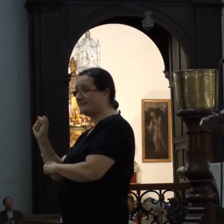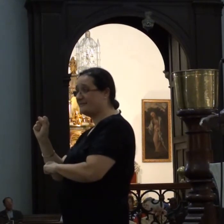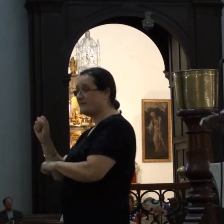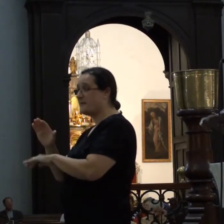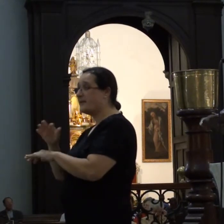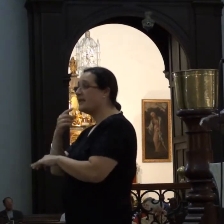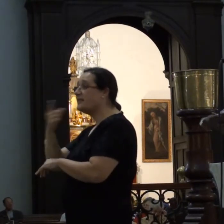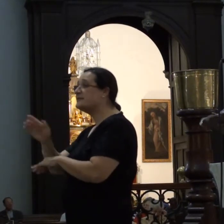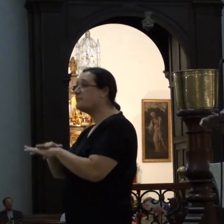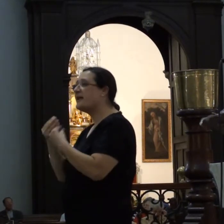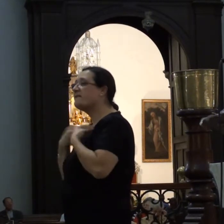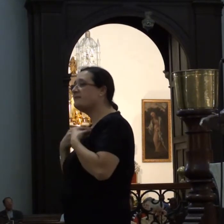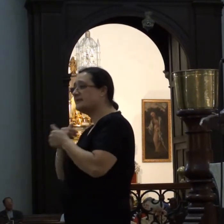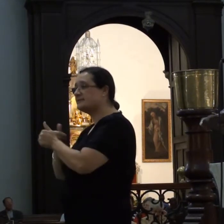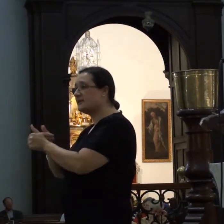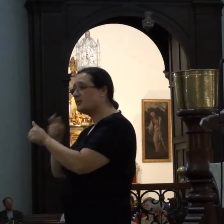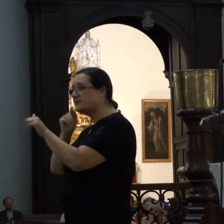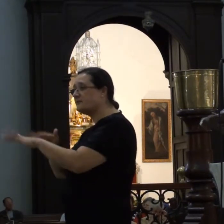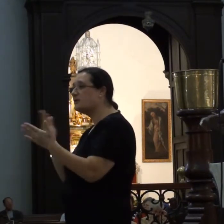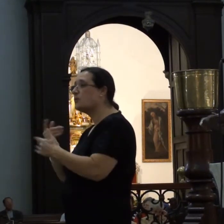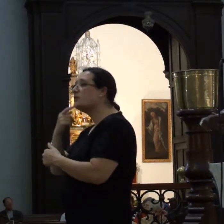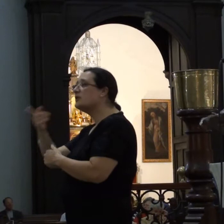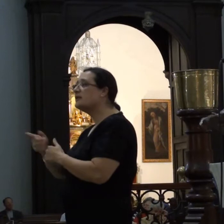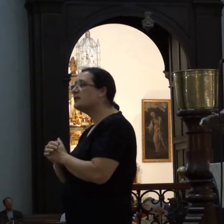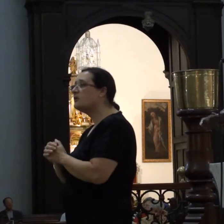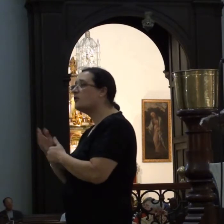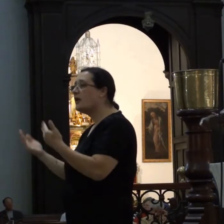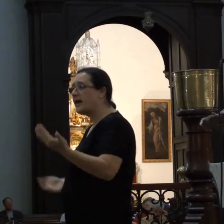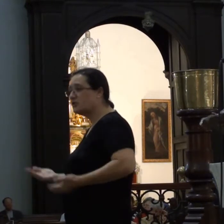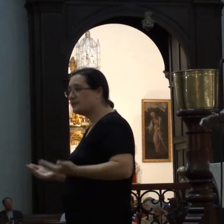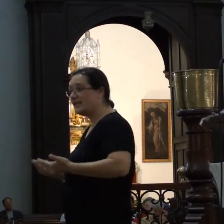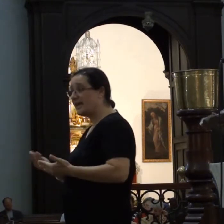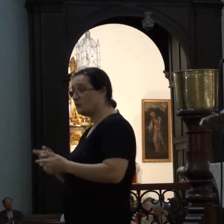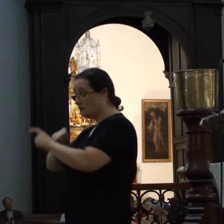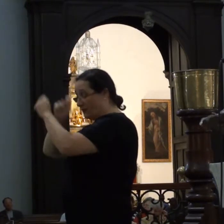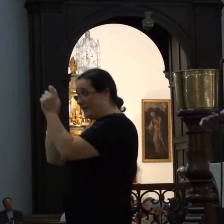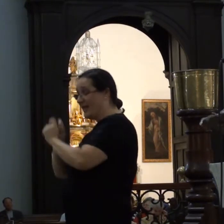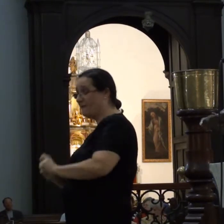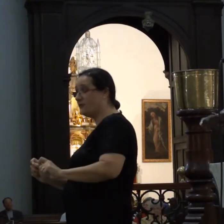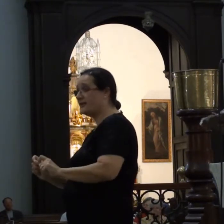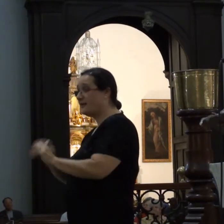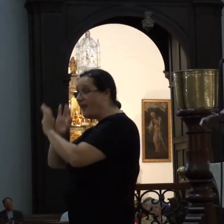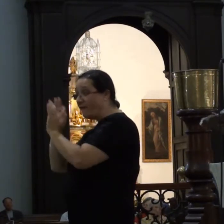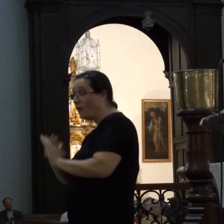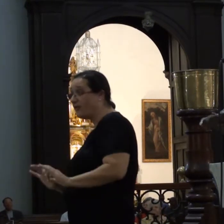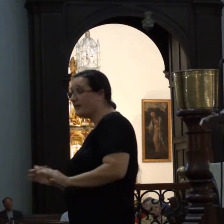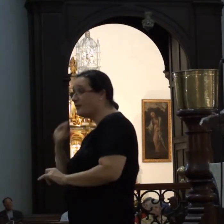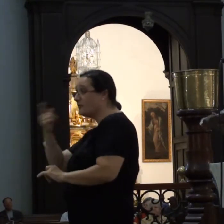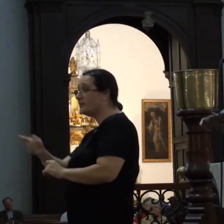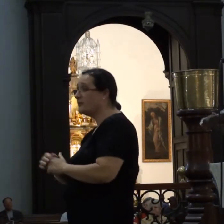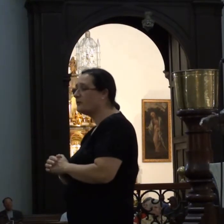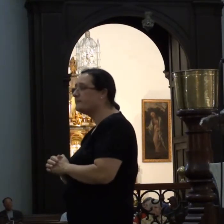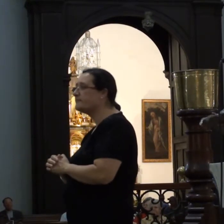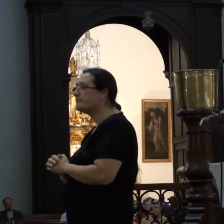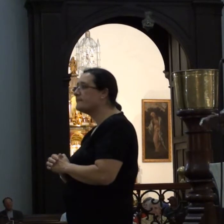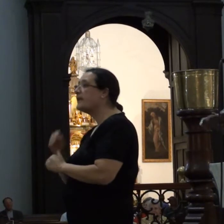como seguidores cuando le dijo a los sirvientes de aquella familia que celebraban las bodas en canal